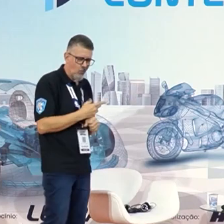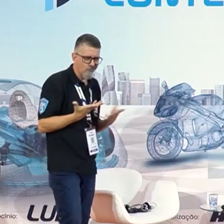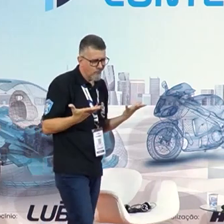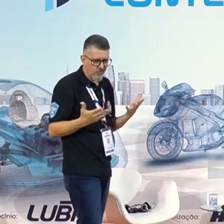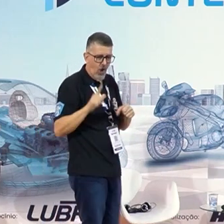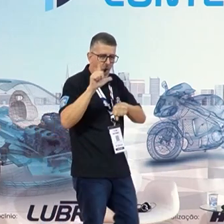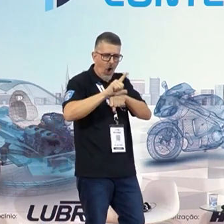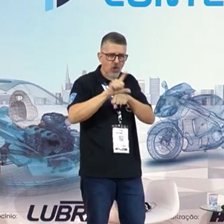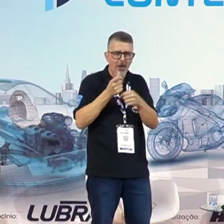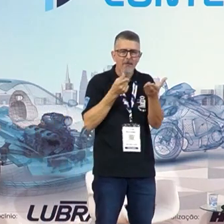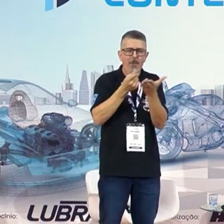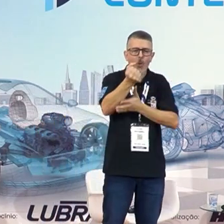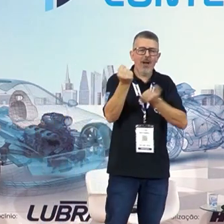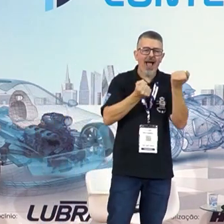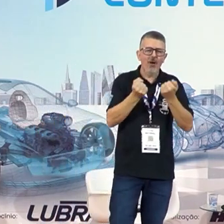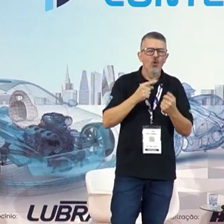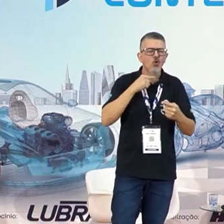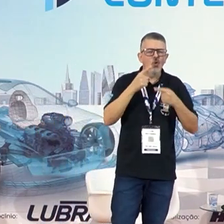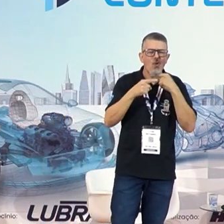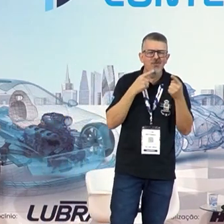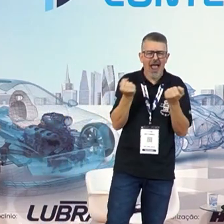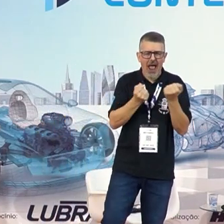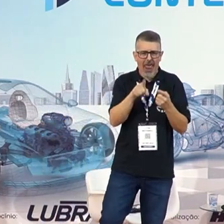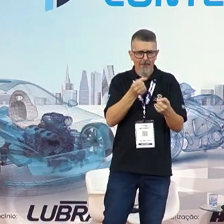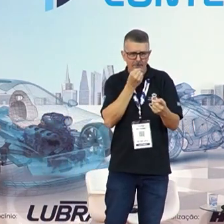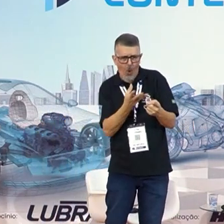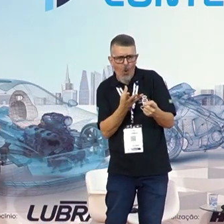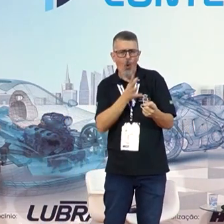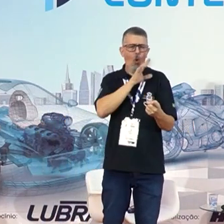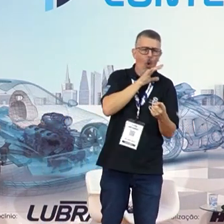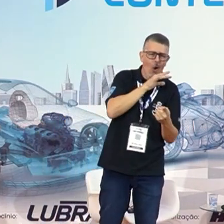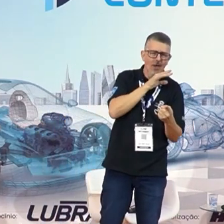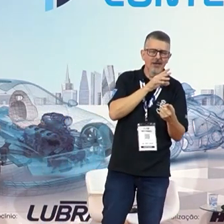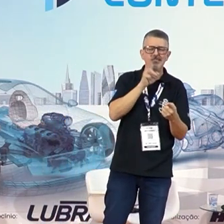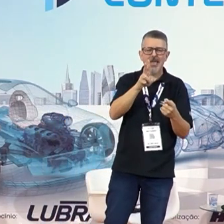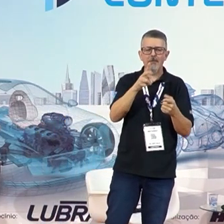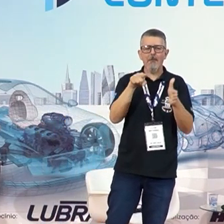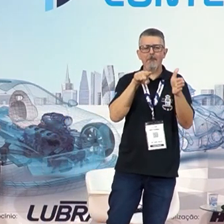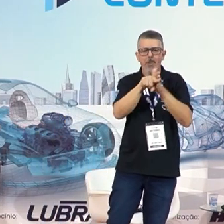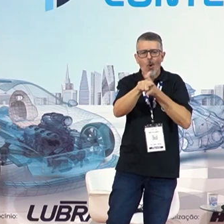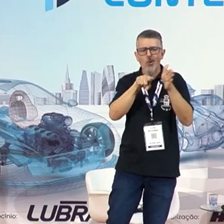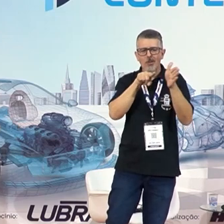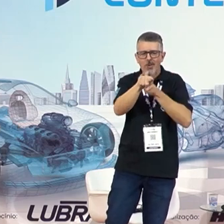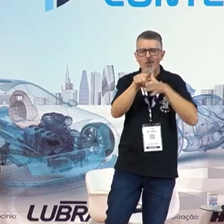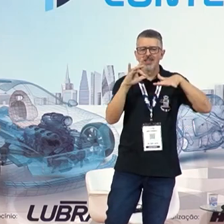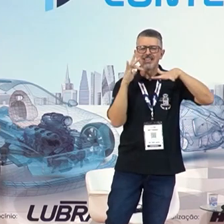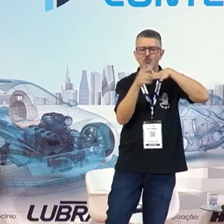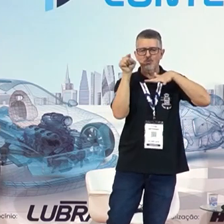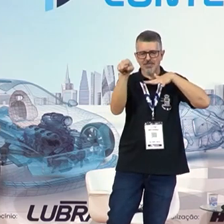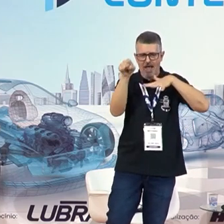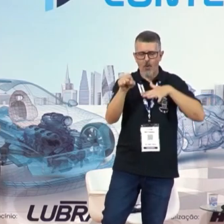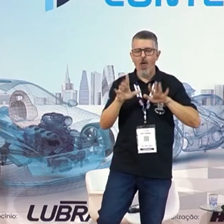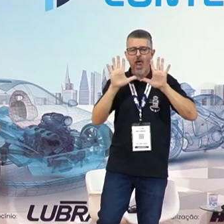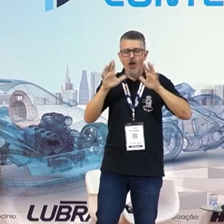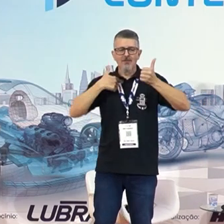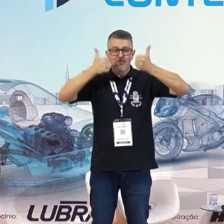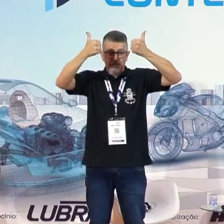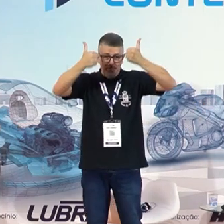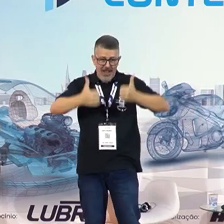já aconteceu um surdo, ele comprar um carro e ele estava com dúvida se era novo, se era usado